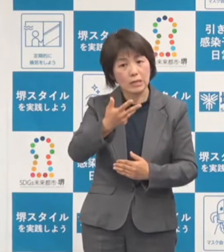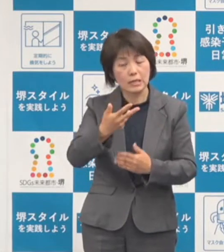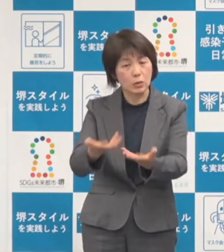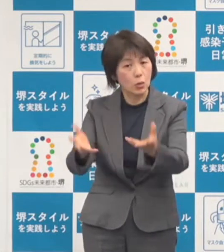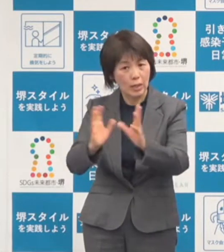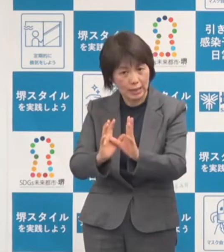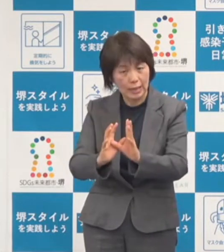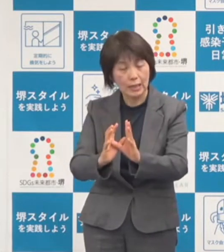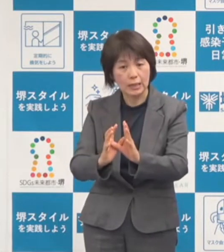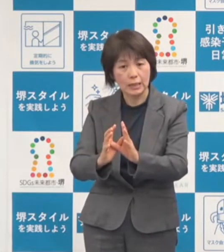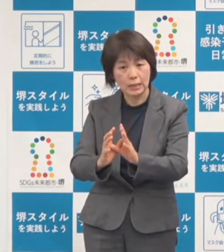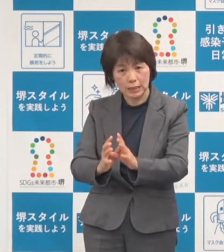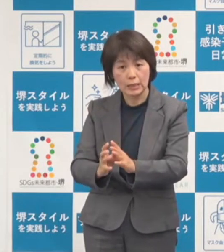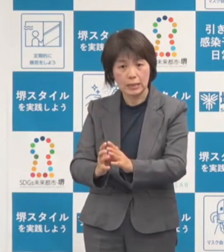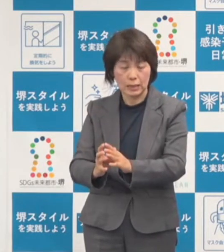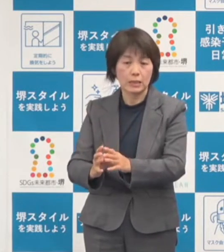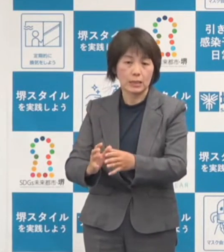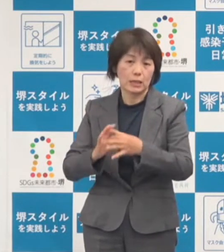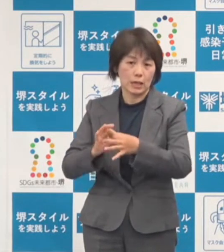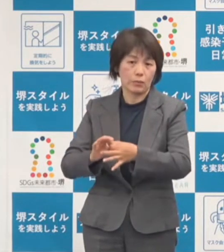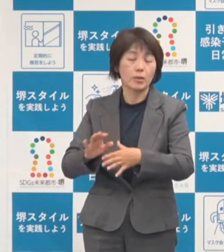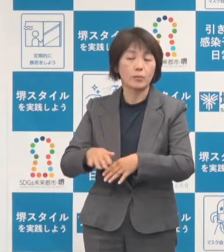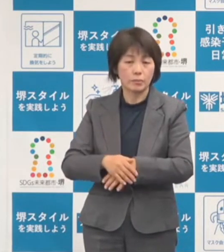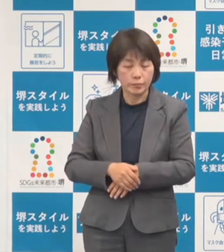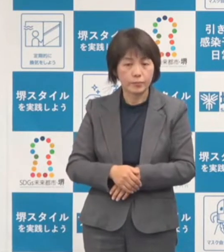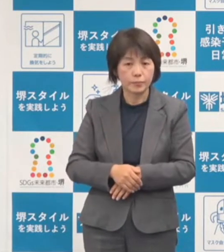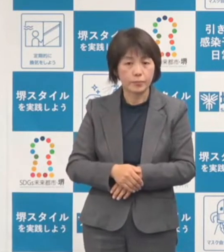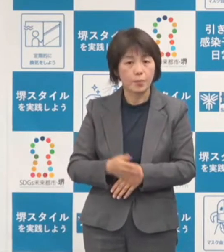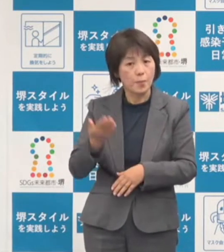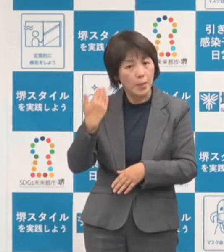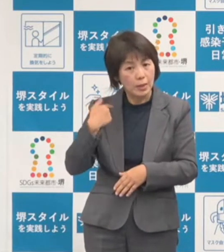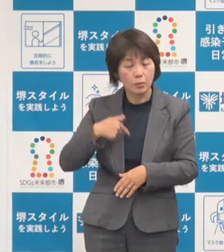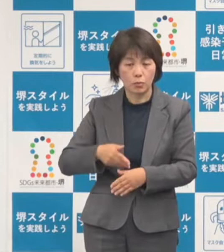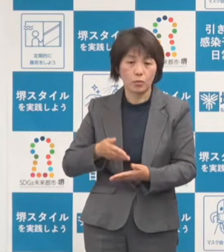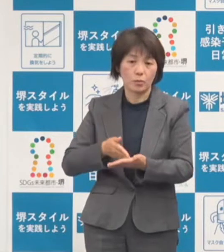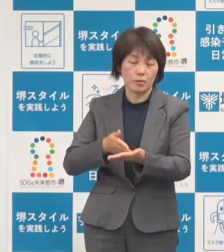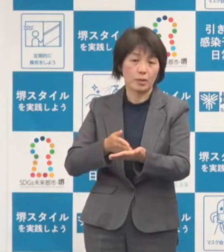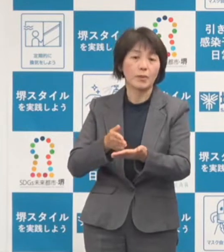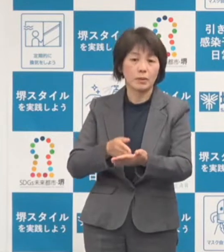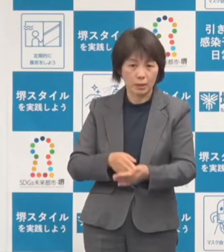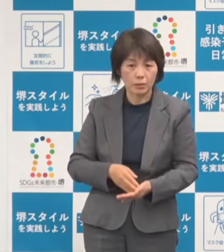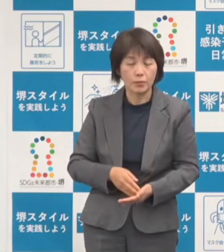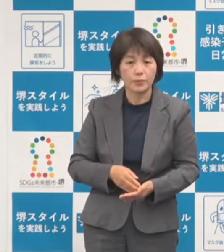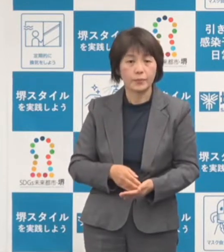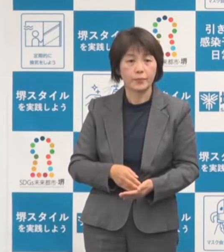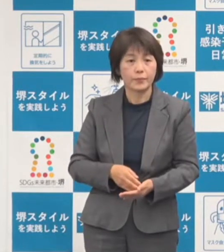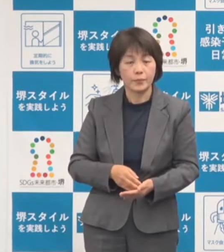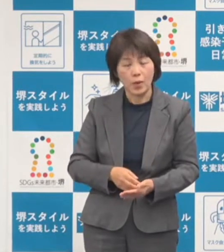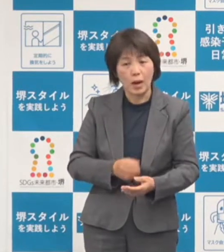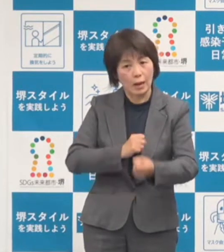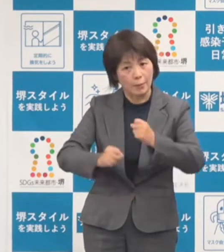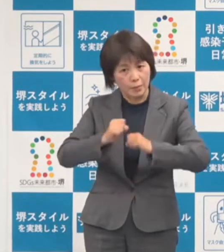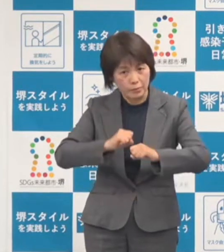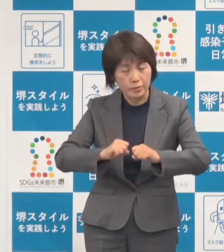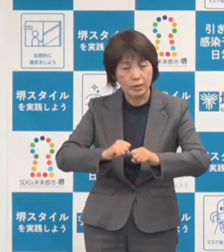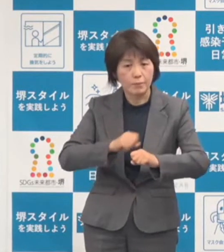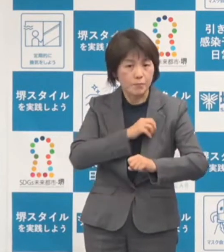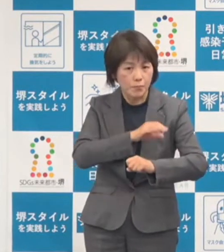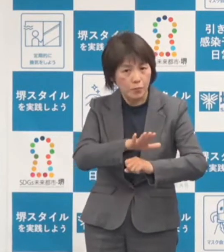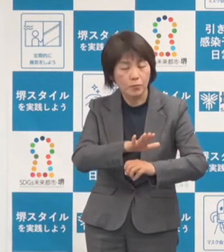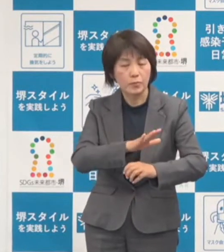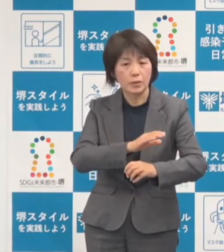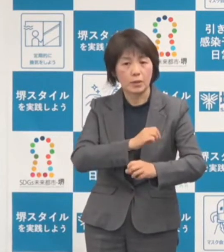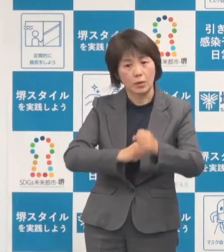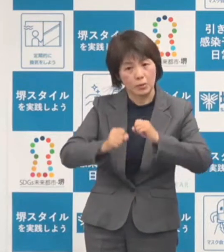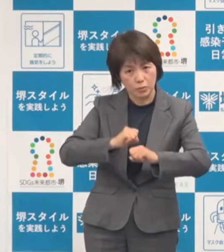わっていただいて、それぞれこの会見でも発表させていただきましたが、活発に行動をしていただいております